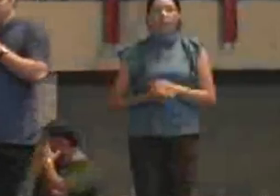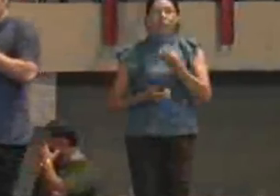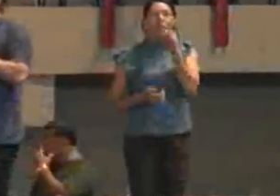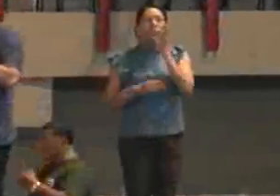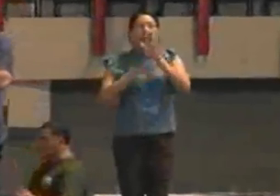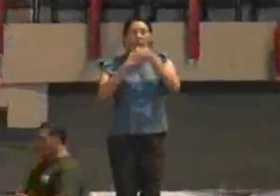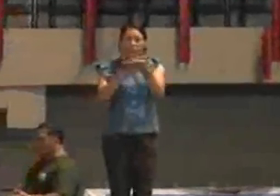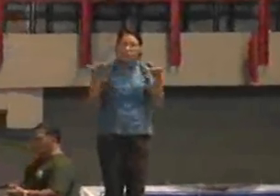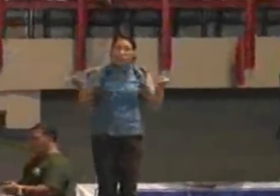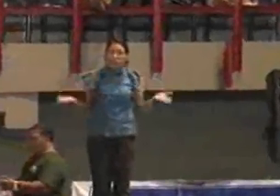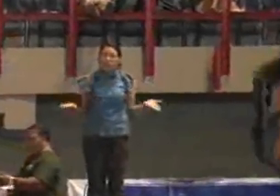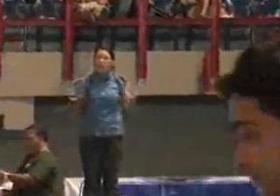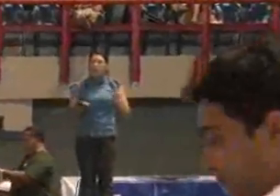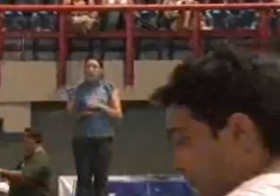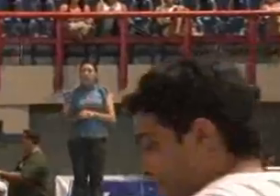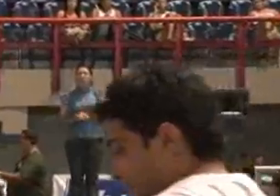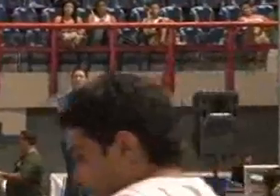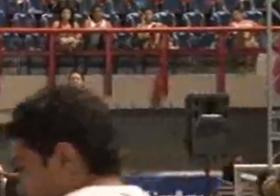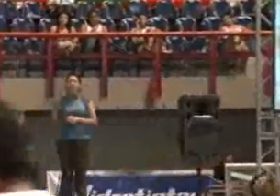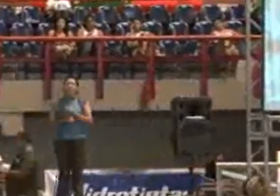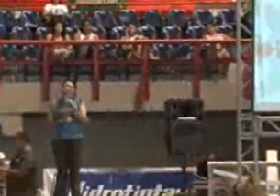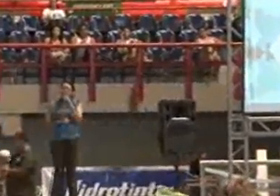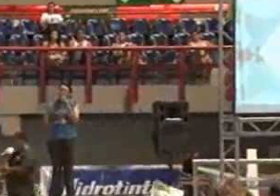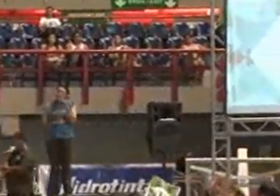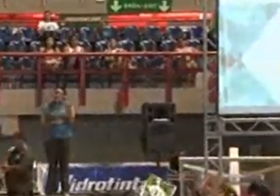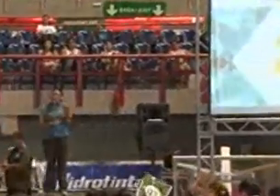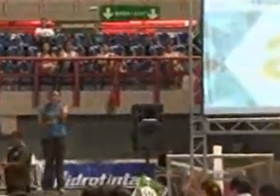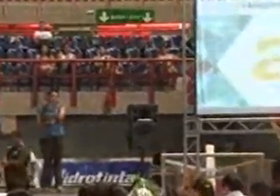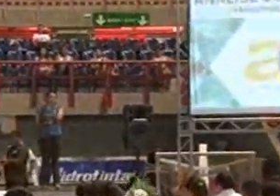Boa tarde. Boa tarde, pessoal, tudo bem?